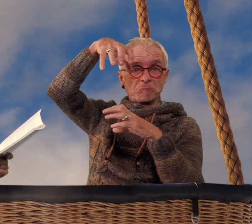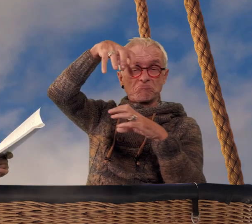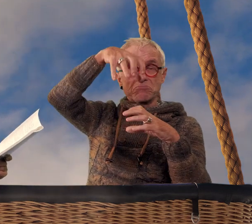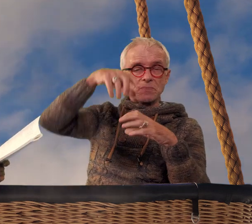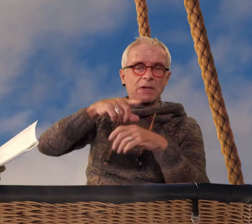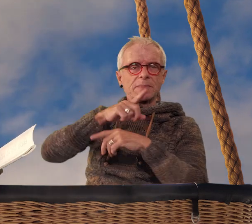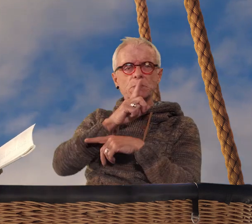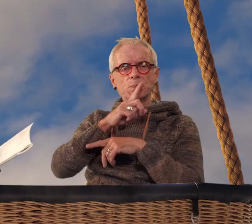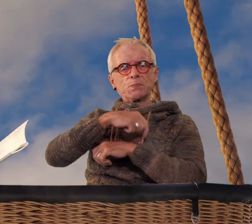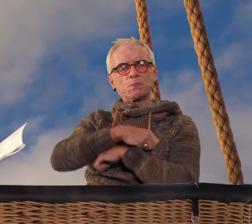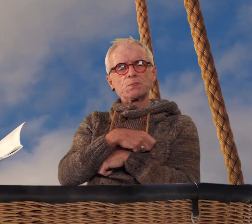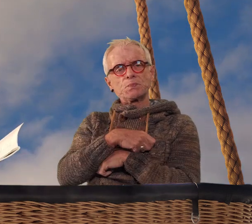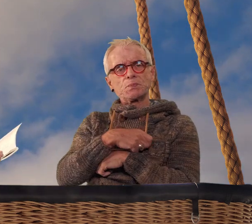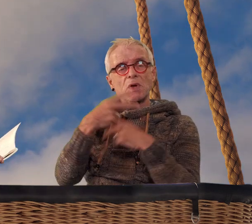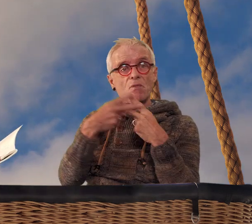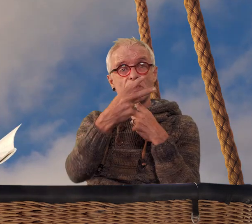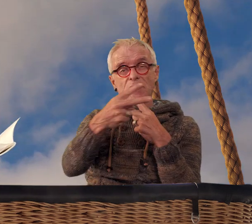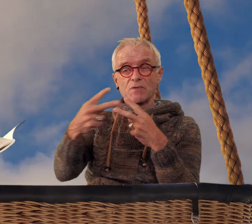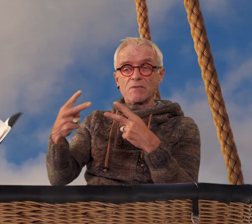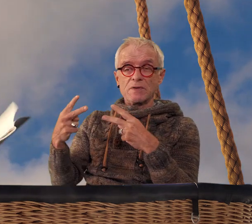silencieux entre tous ses voisins.